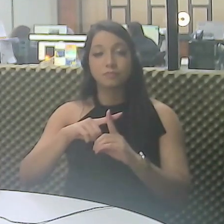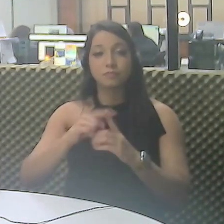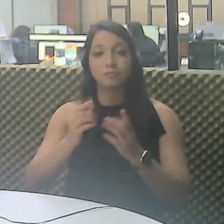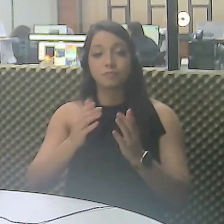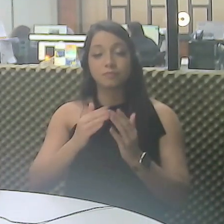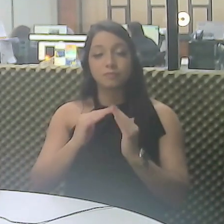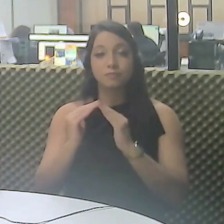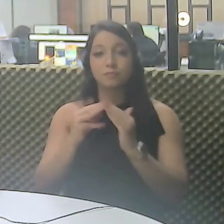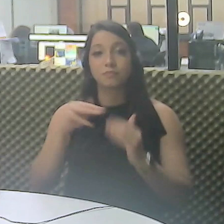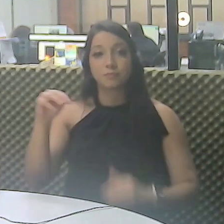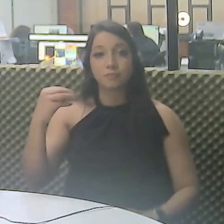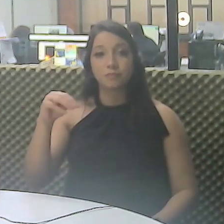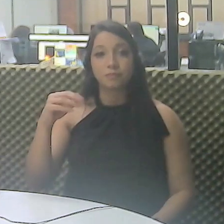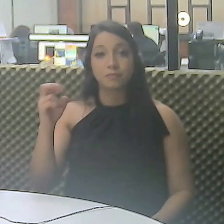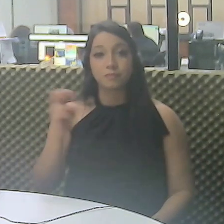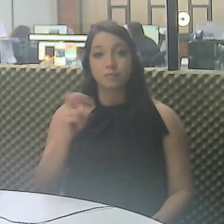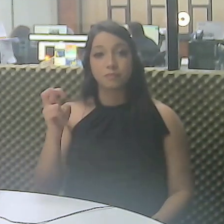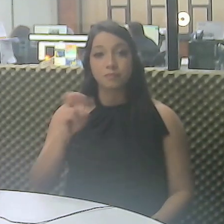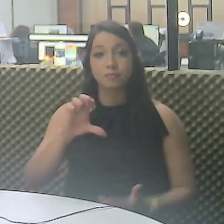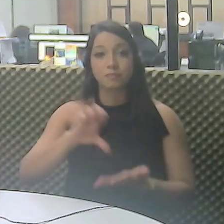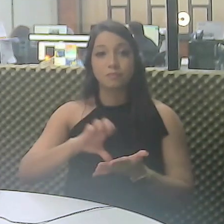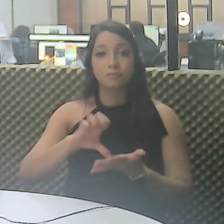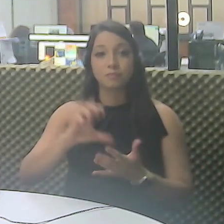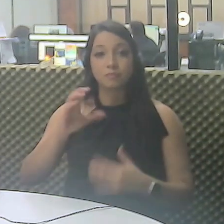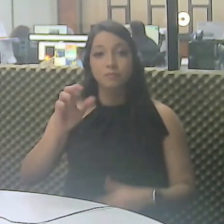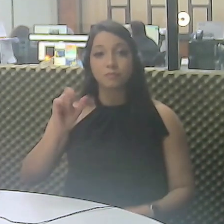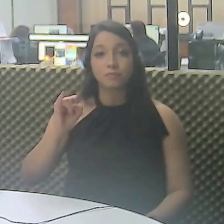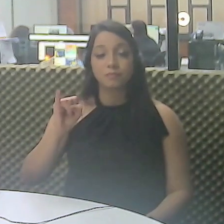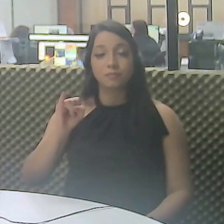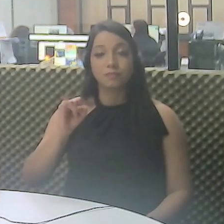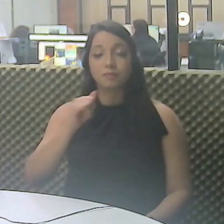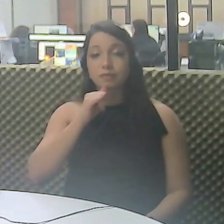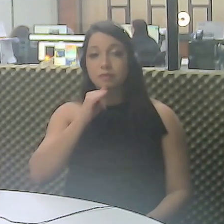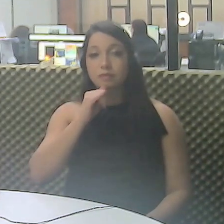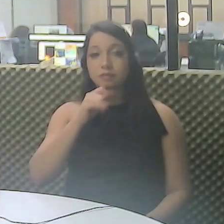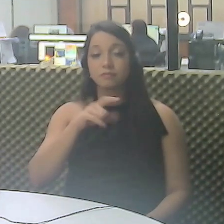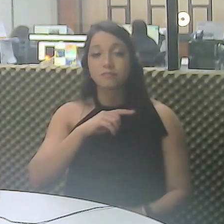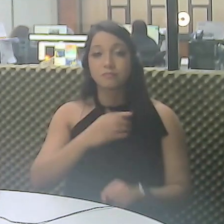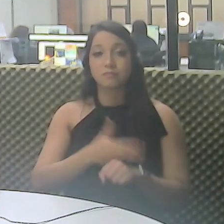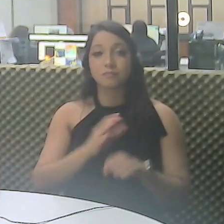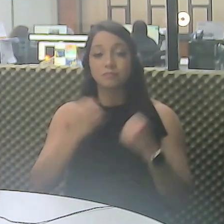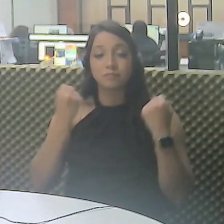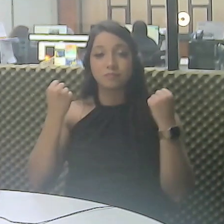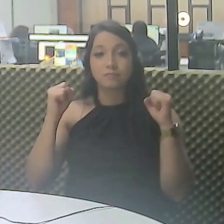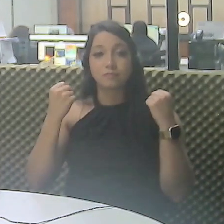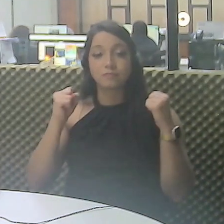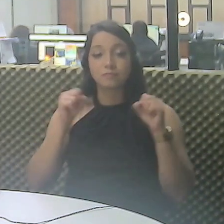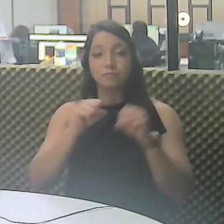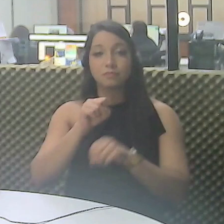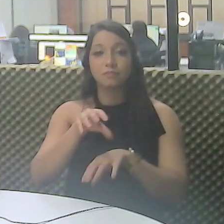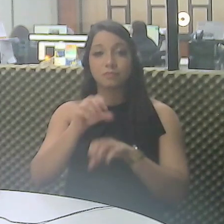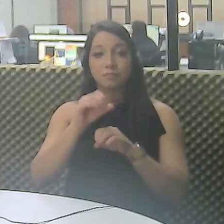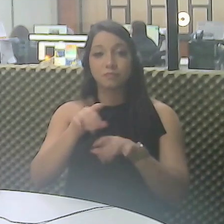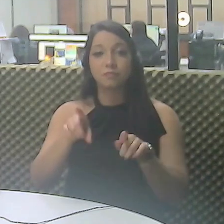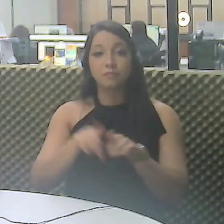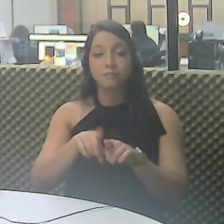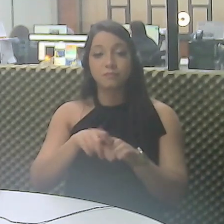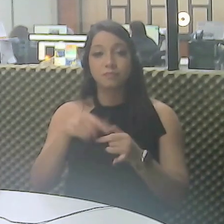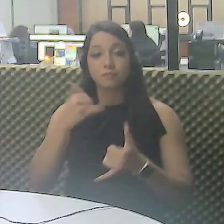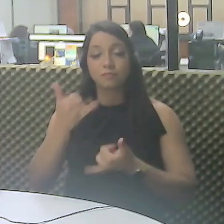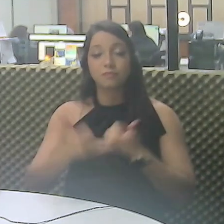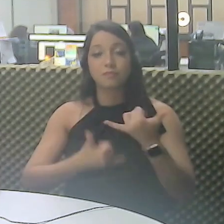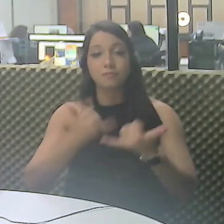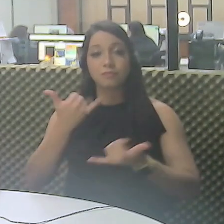bairro Morumbi terá a quinta unidade do CEAI, que oferecerá, por exemplo, atividades esportivas, educacionais e de